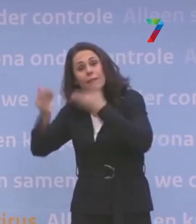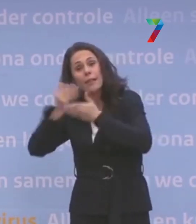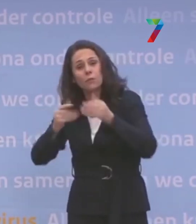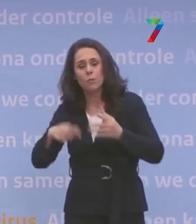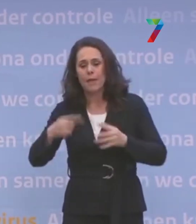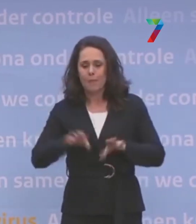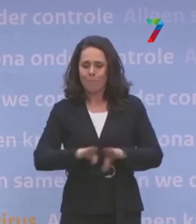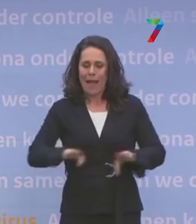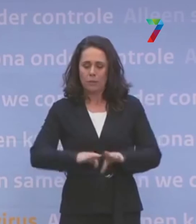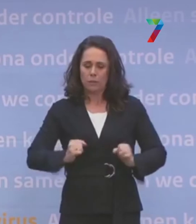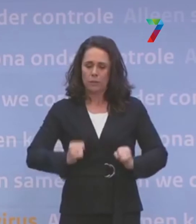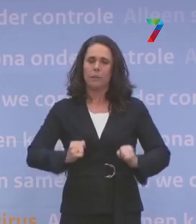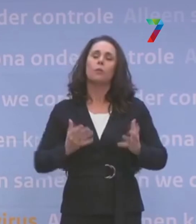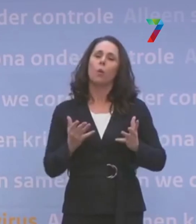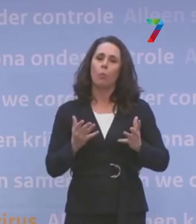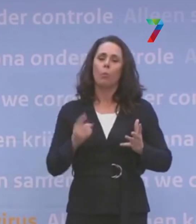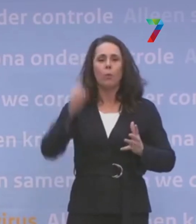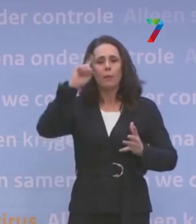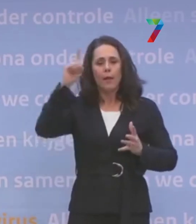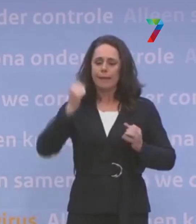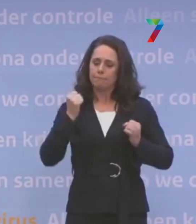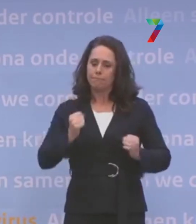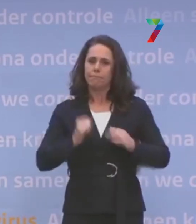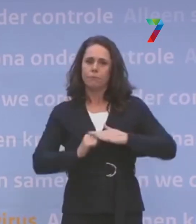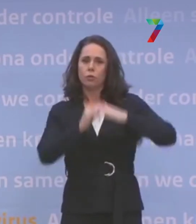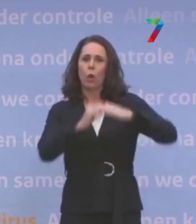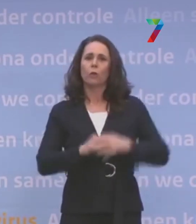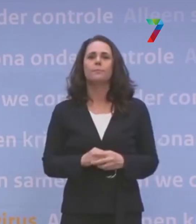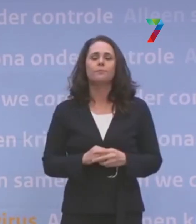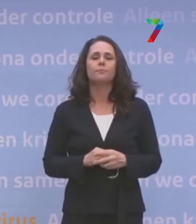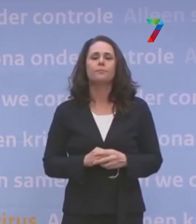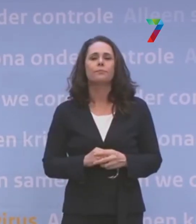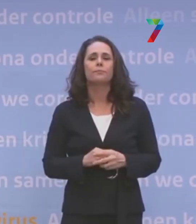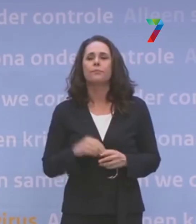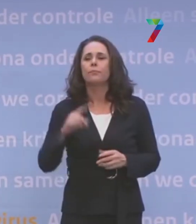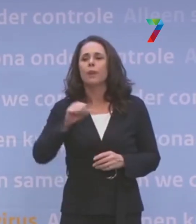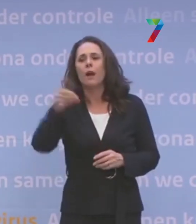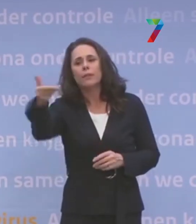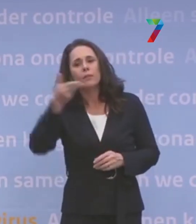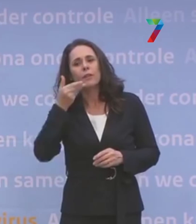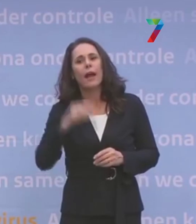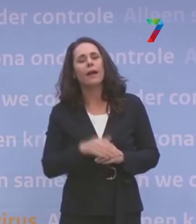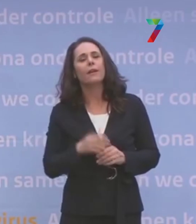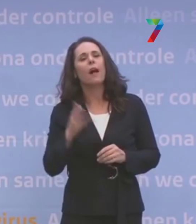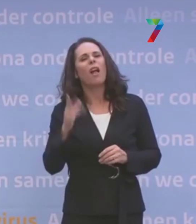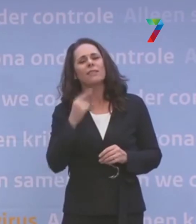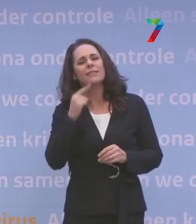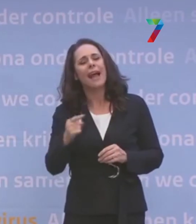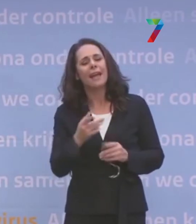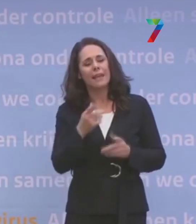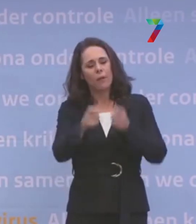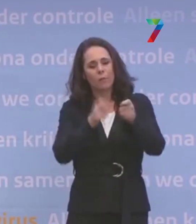de voeten hebben om die opvatting ook te substantiëren. Oké, okay. Een andere vraag dan nog. U had het al even over de bezoekersregeling